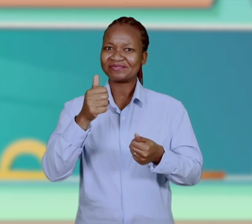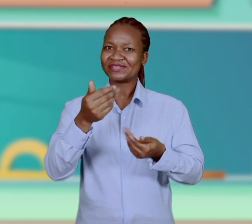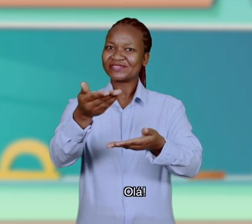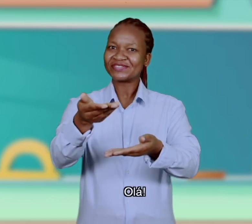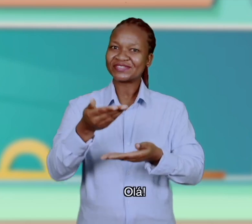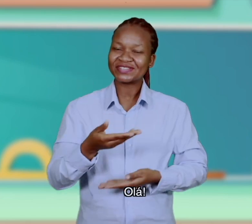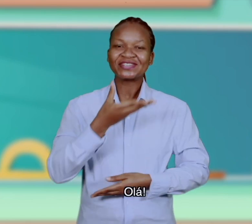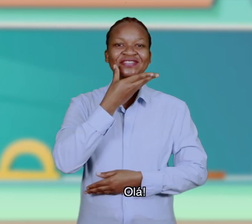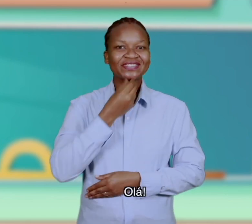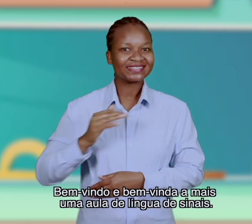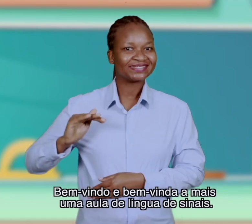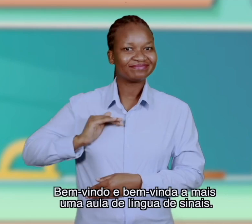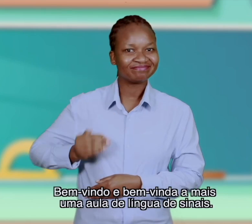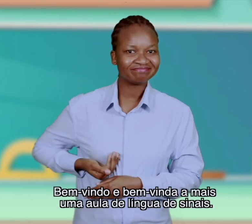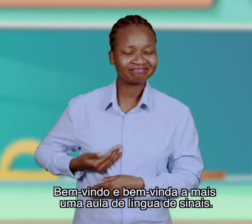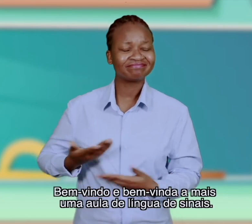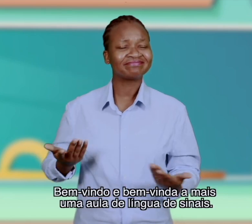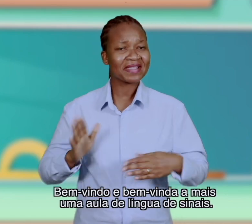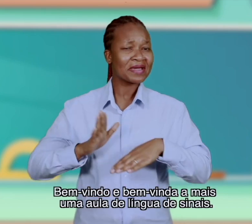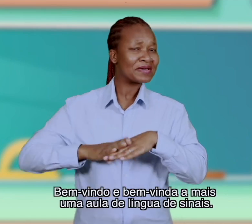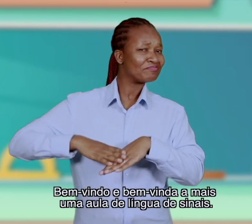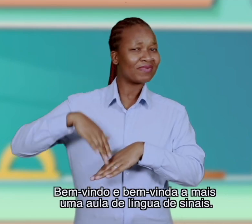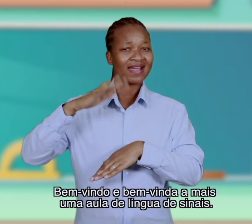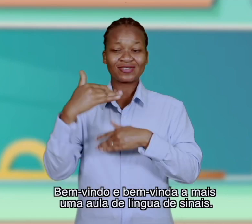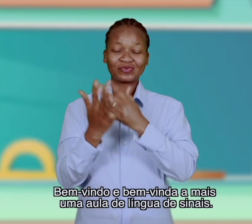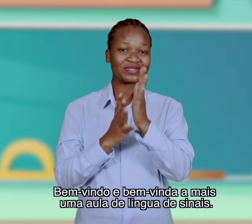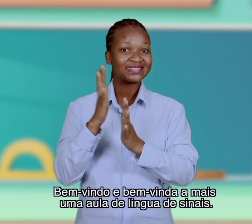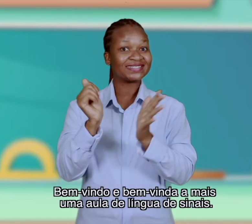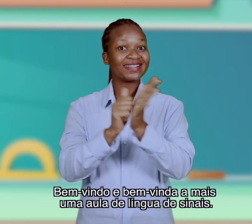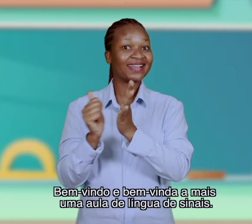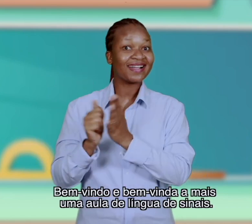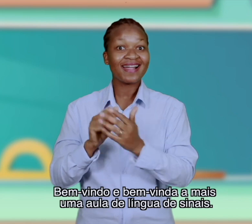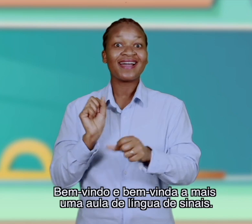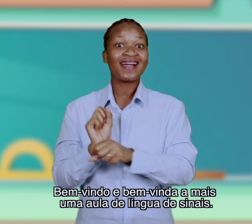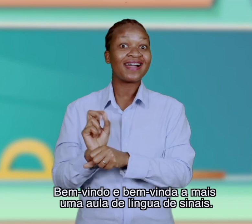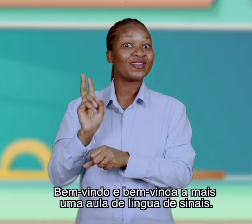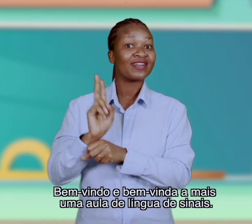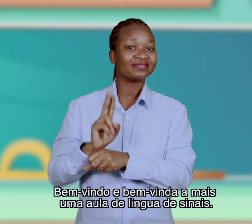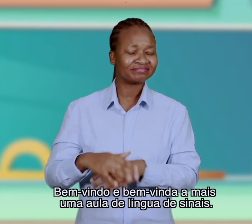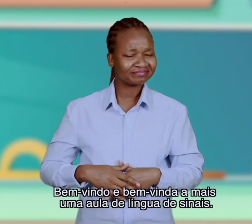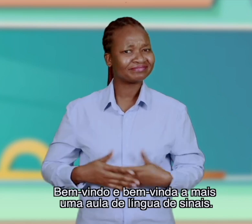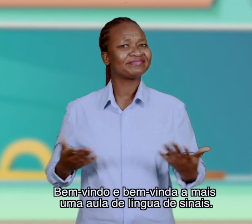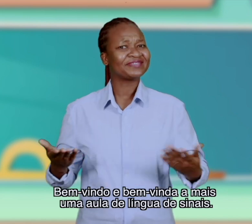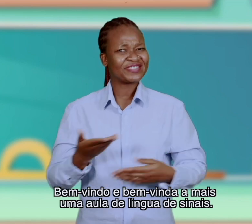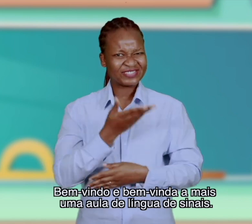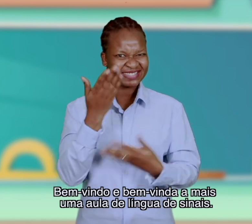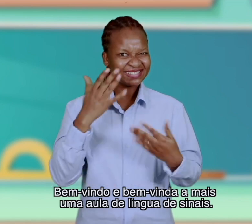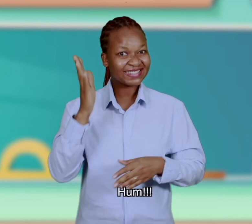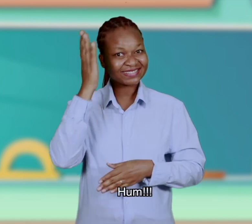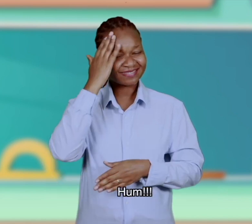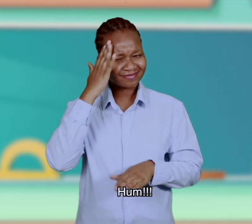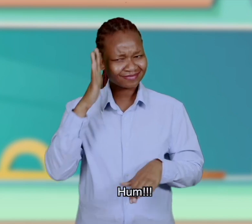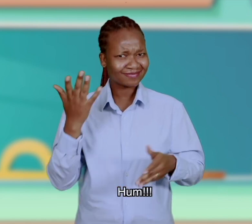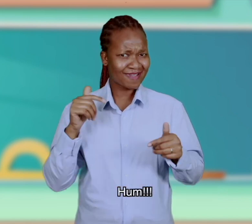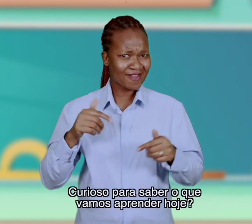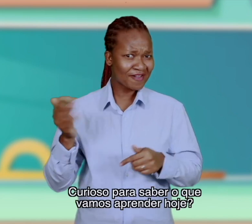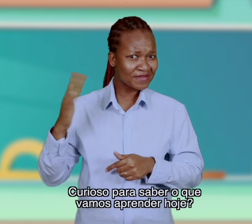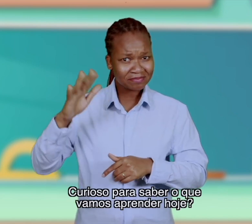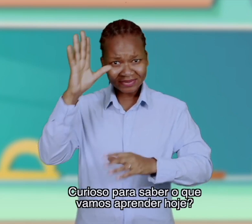Olá! Bem-vindo e bem-vinda a mais uma aula de língua de sinais. Hum... Curioso